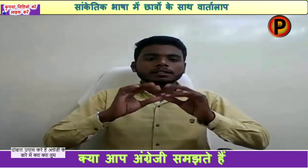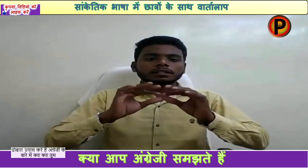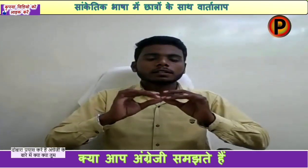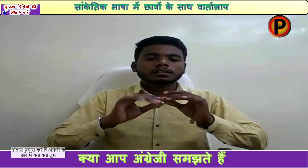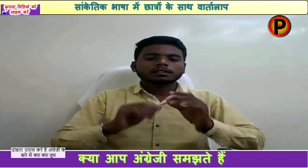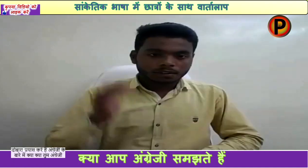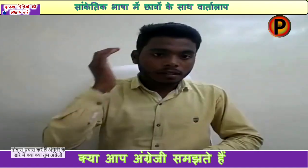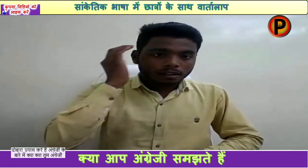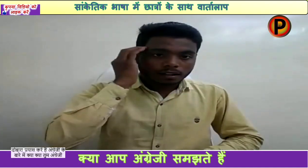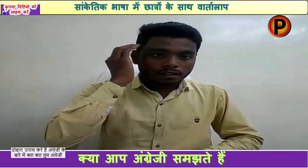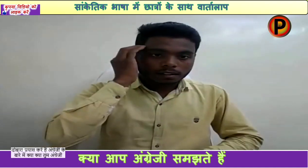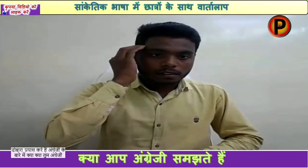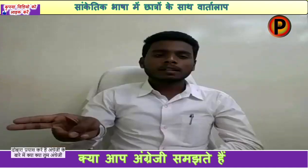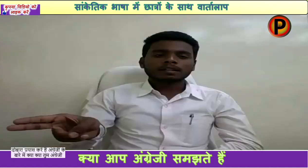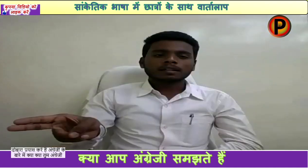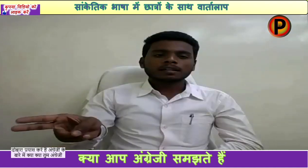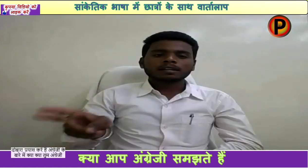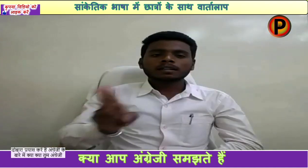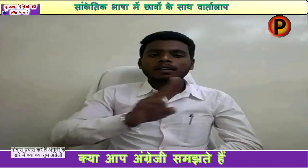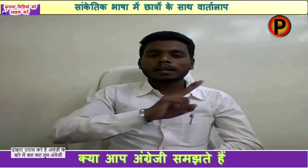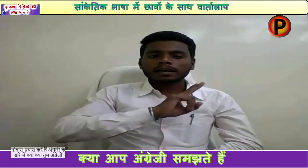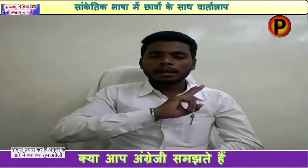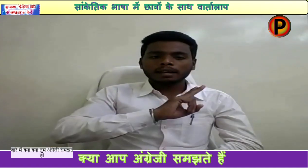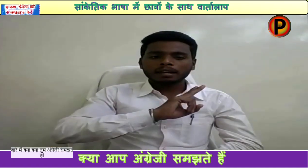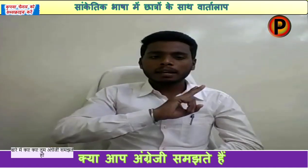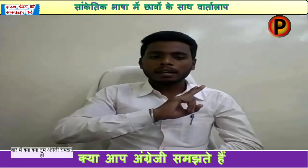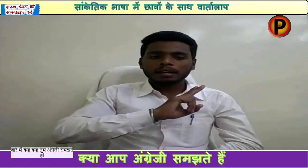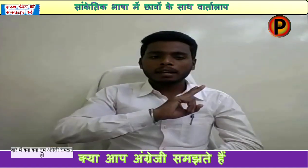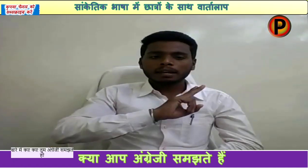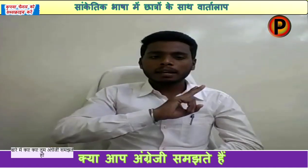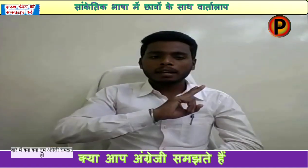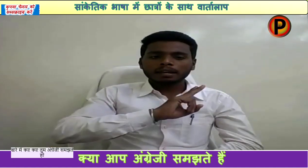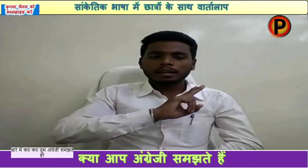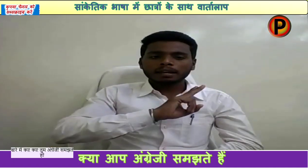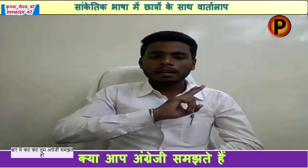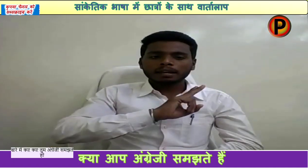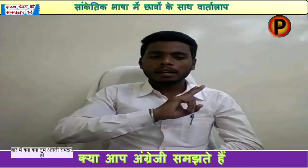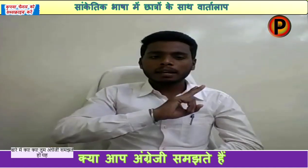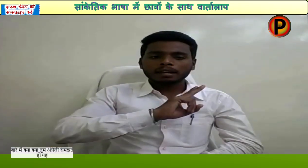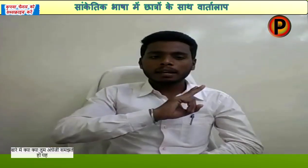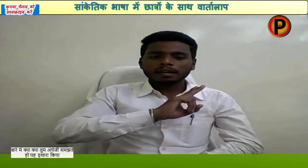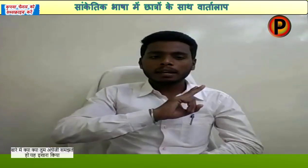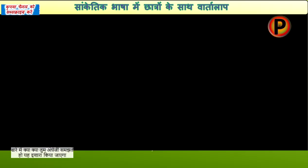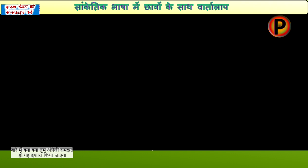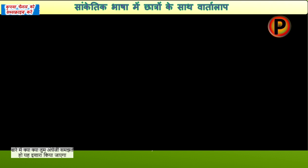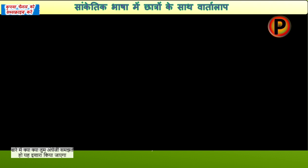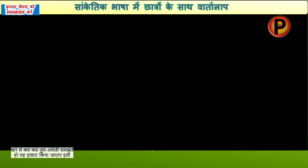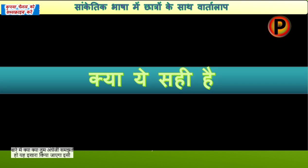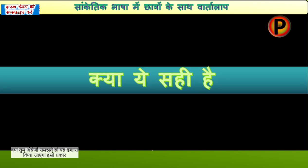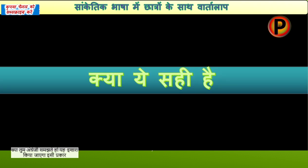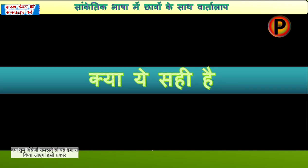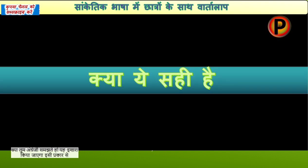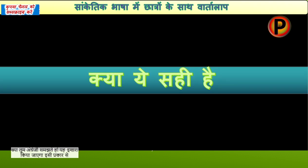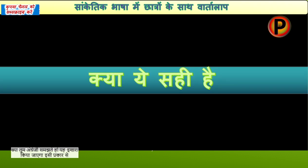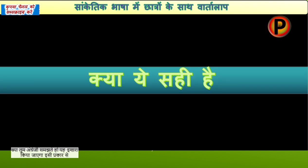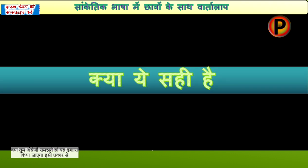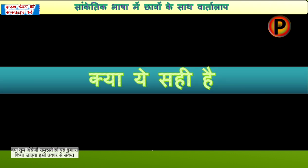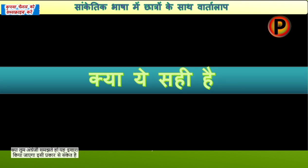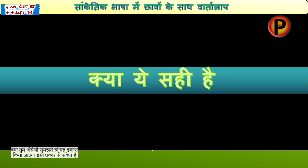अंग्रेजी समझते हो, तो ये इशारा किया जाएगा। इसी प्रकार से संकेत है, क्या ये